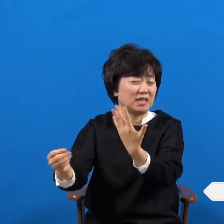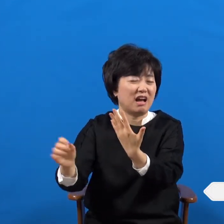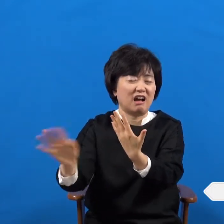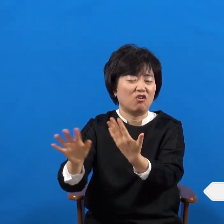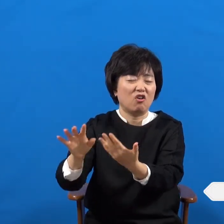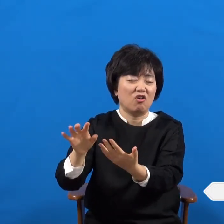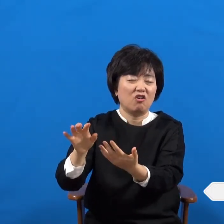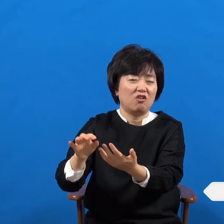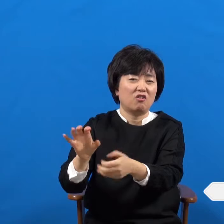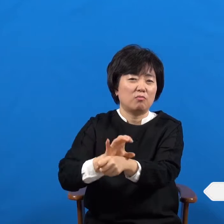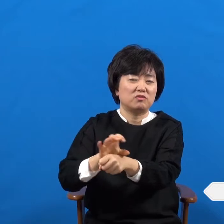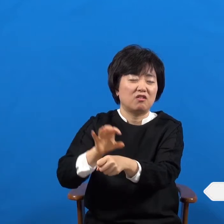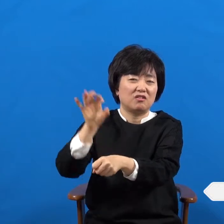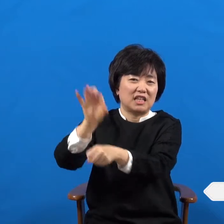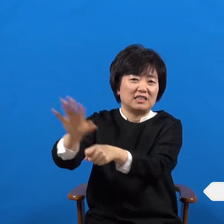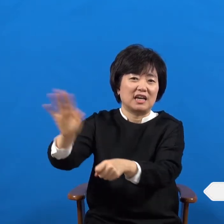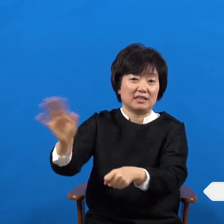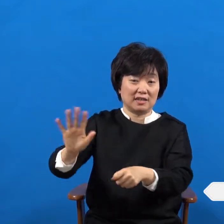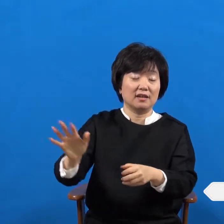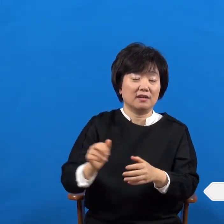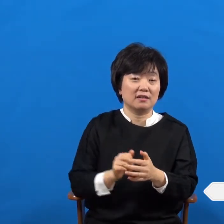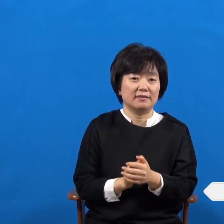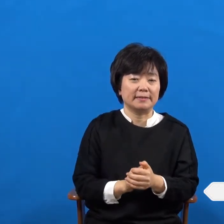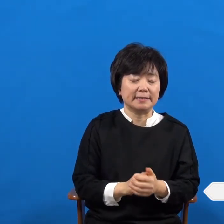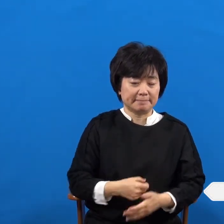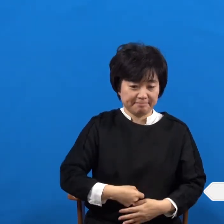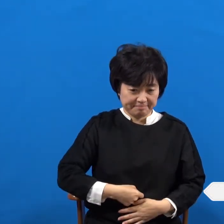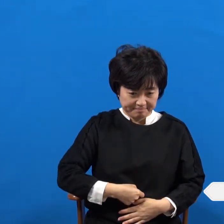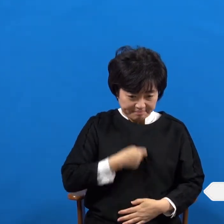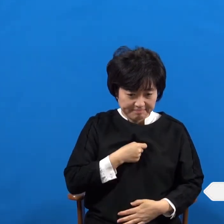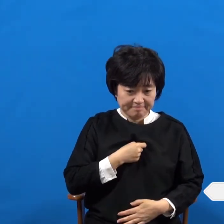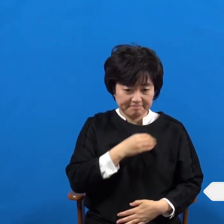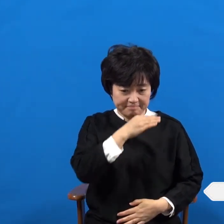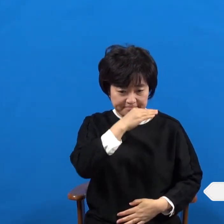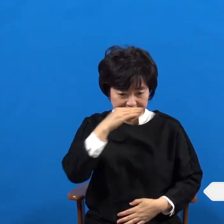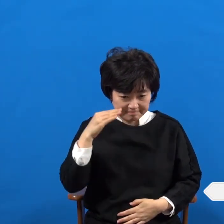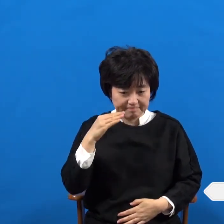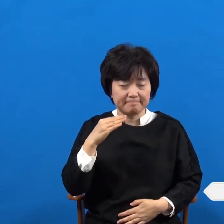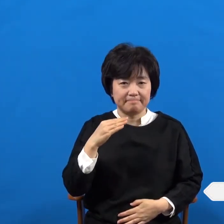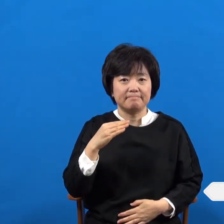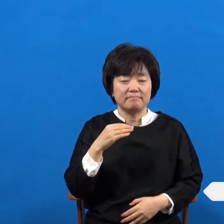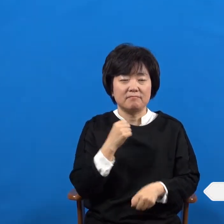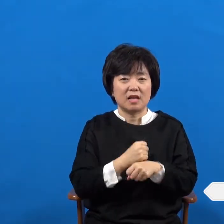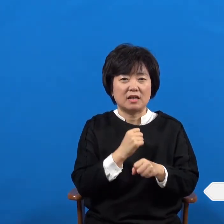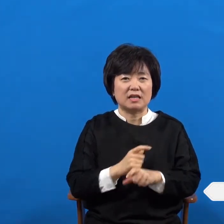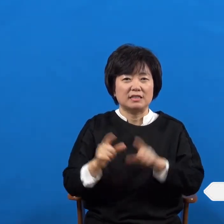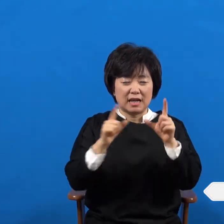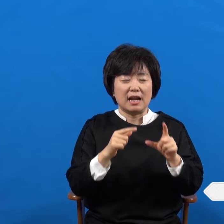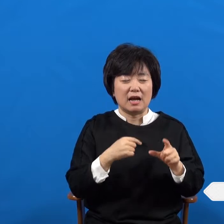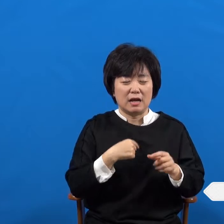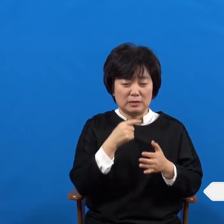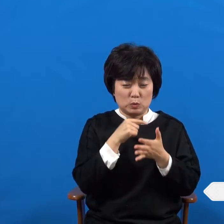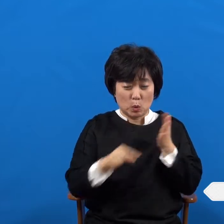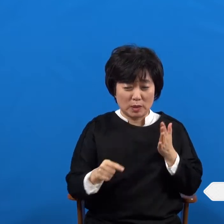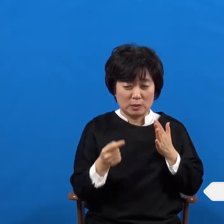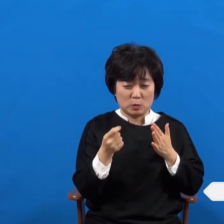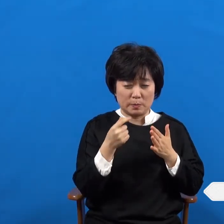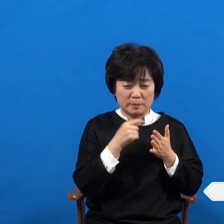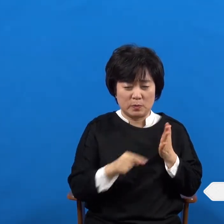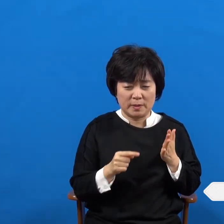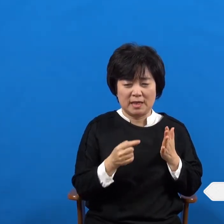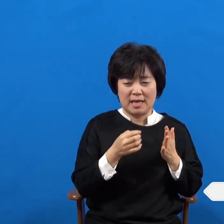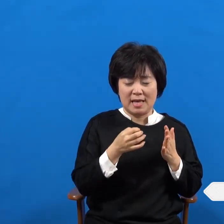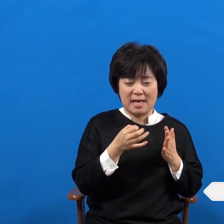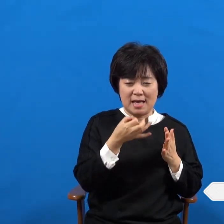부족하지만 완전하지 않지만 진실되게 살고자 하는, 아니 조금 손해보는 것 같지만